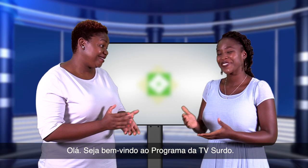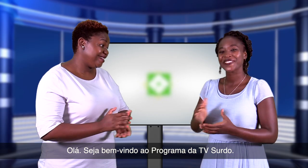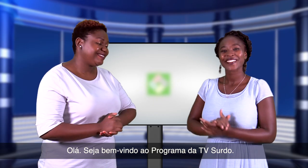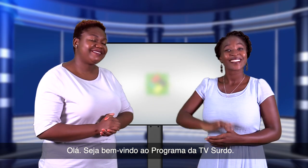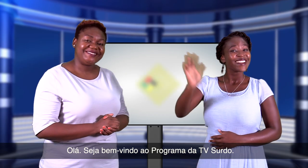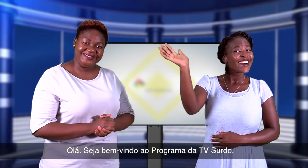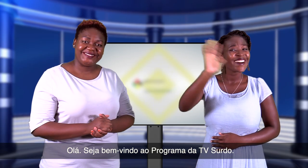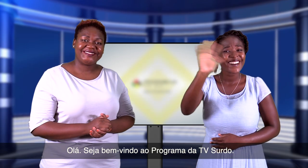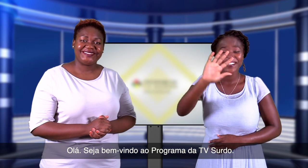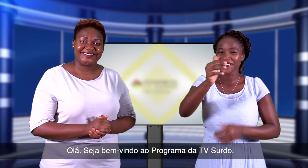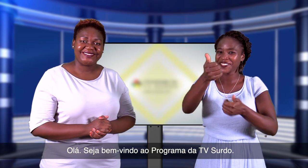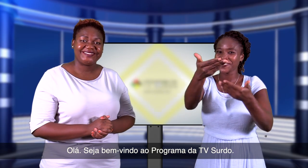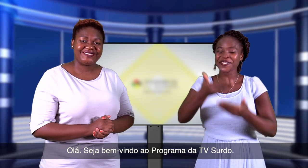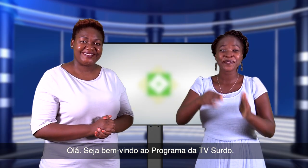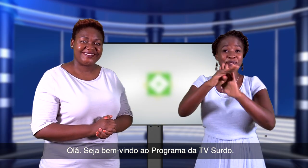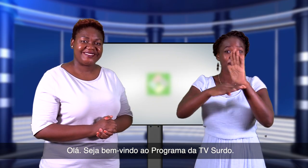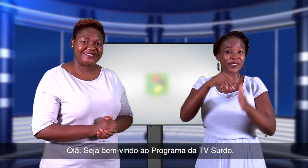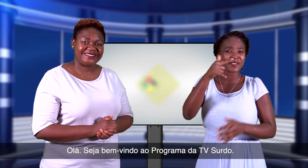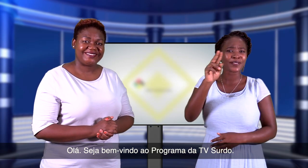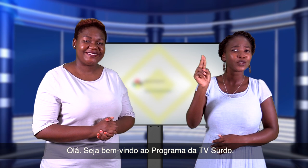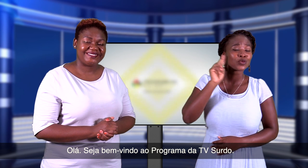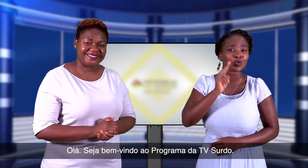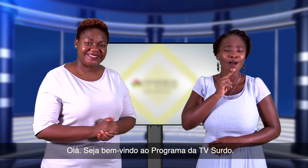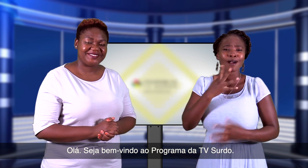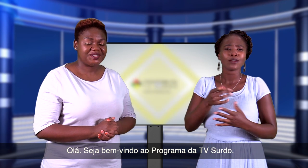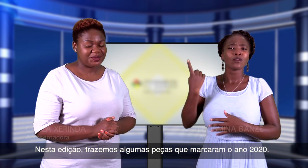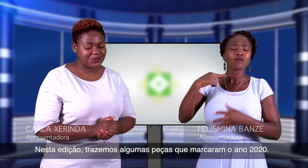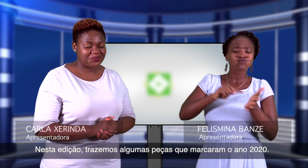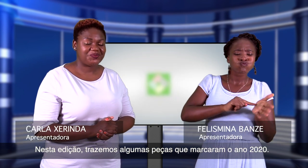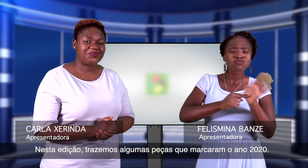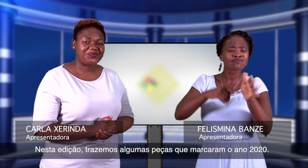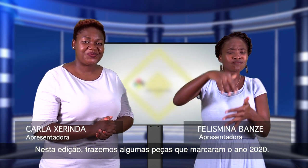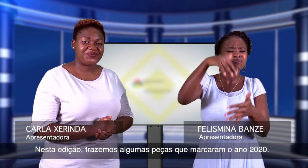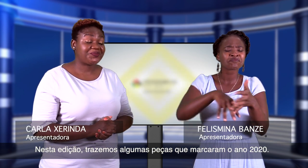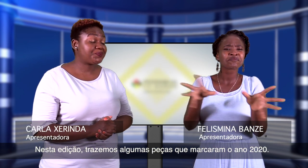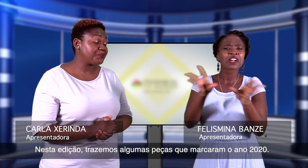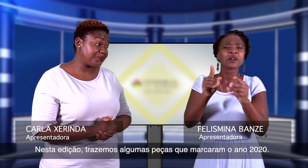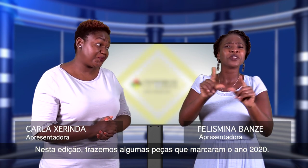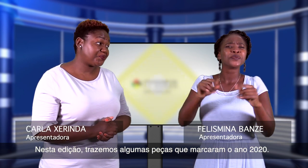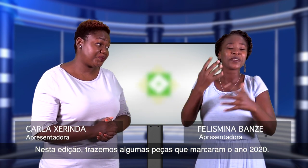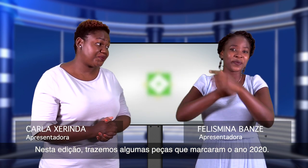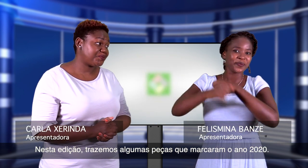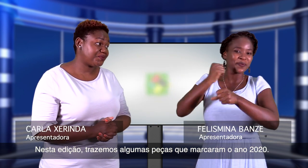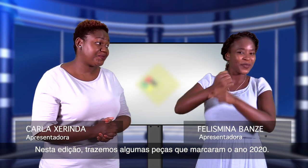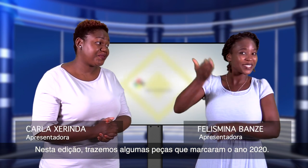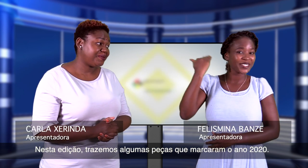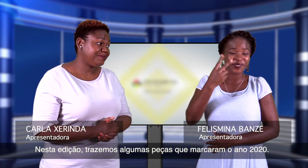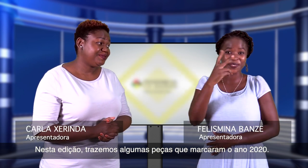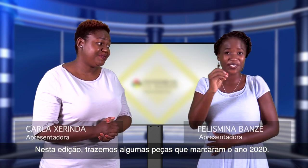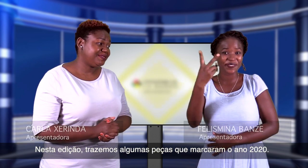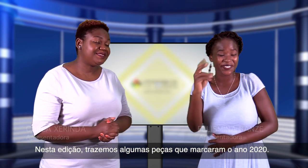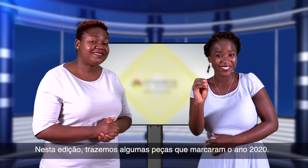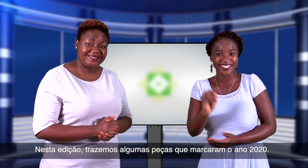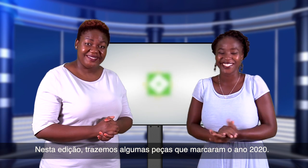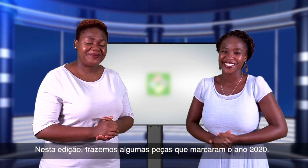Olá, seja bem-vindo ao programa da TV Surdo. Nesta edição, trazemos algumas peças